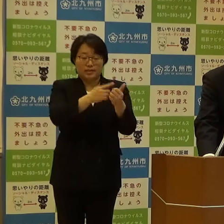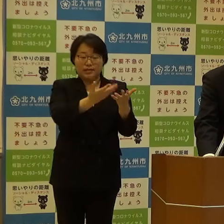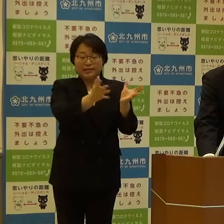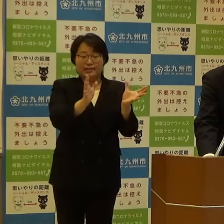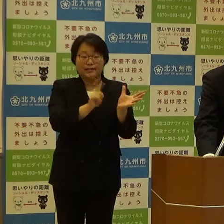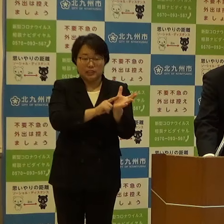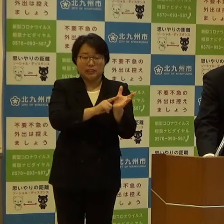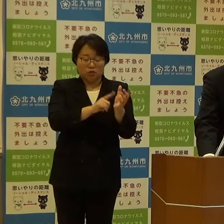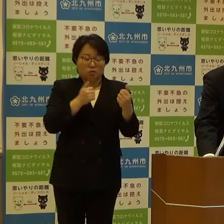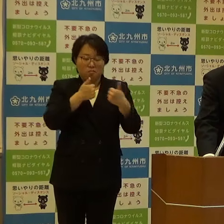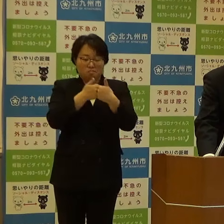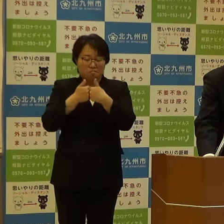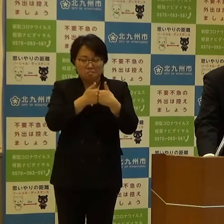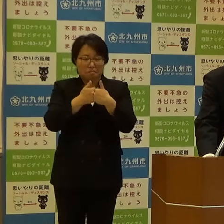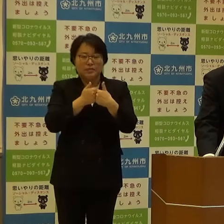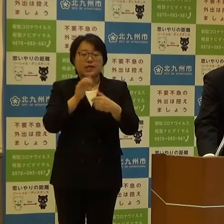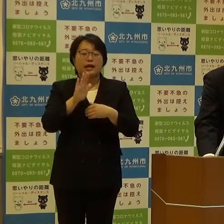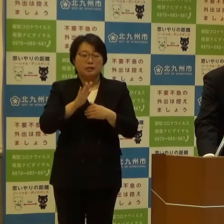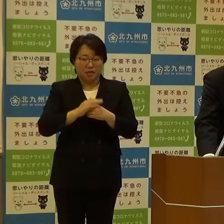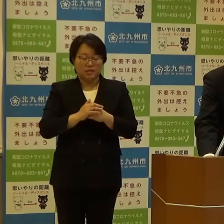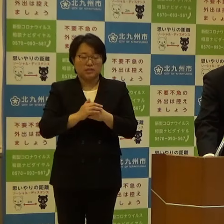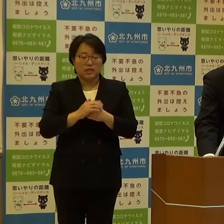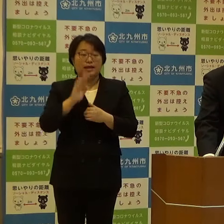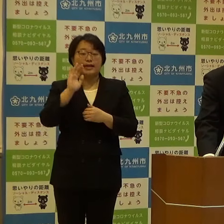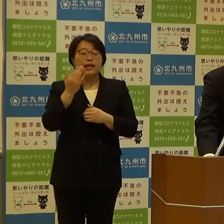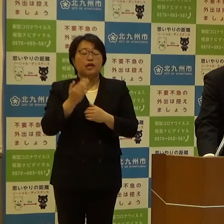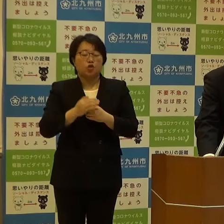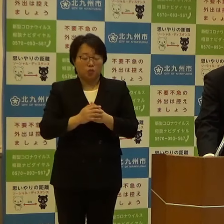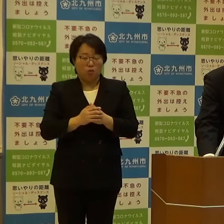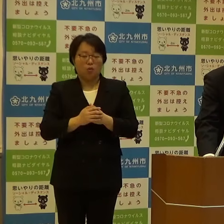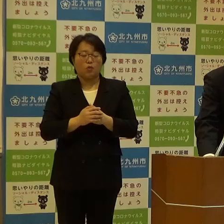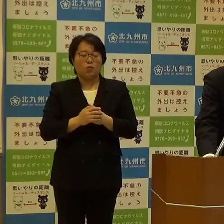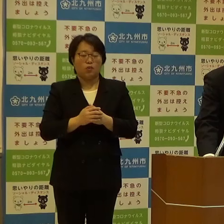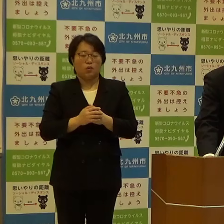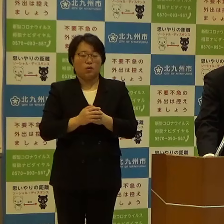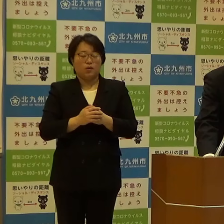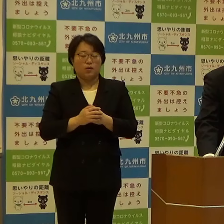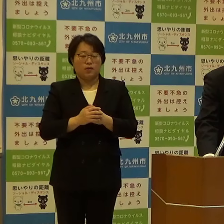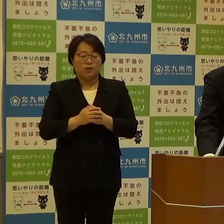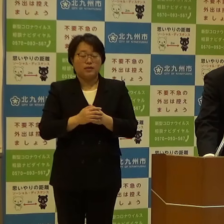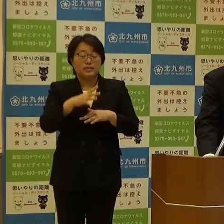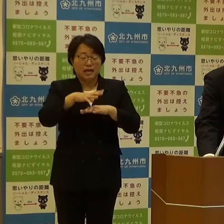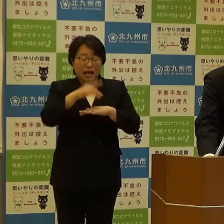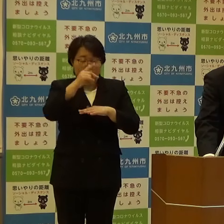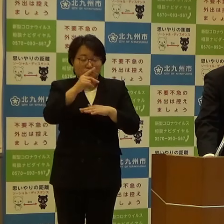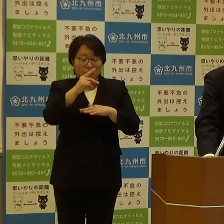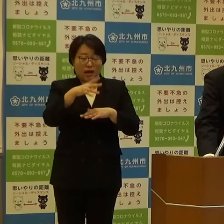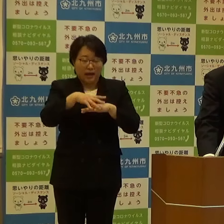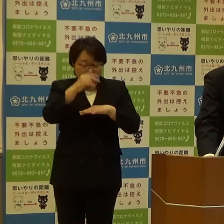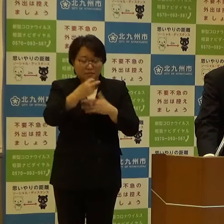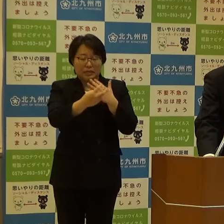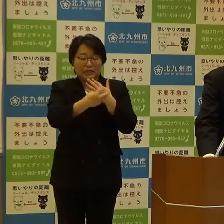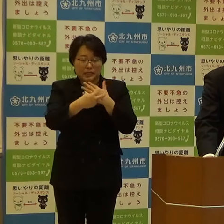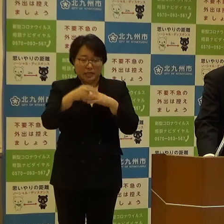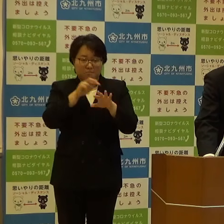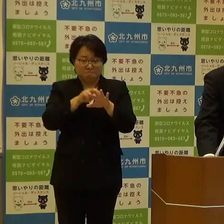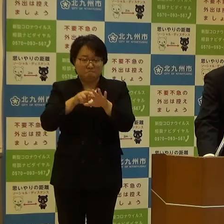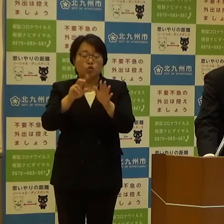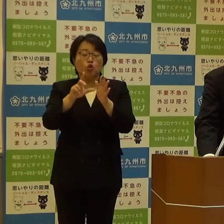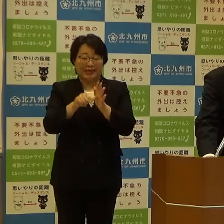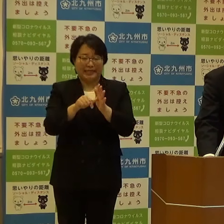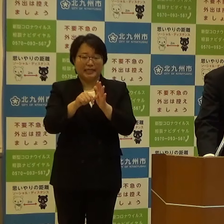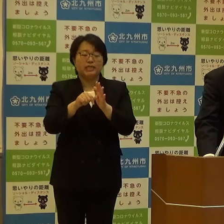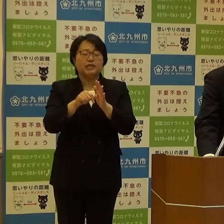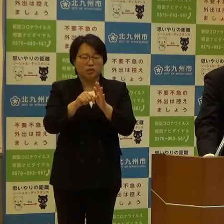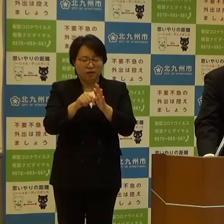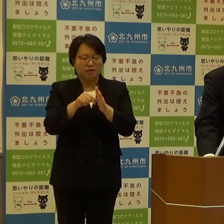が、2回目以降についてはともかく1回目につきまして、オンライン化に踏み切るということについては慎重